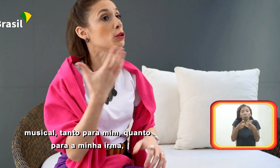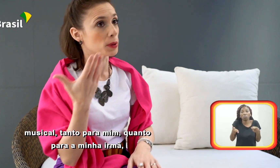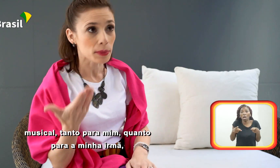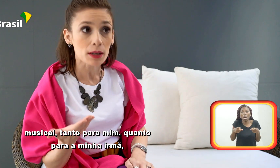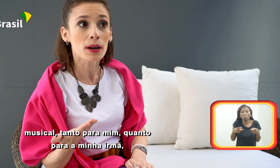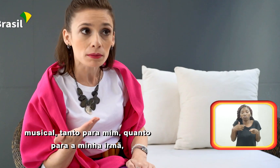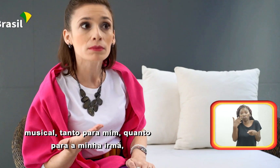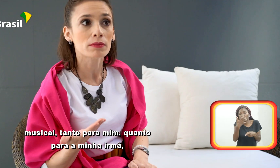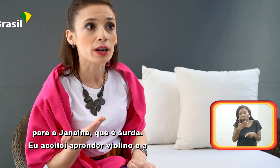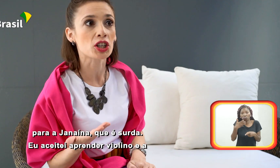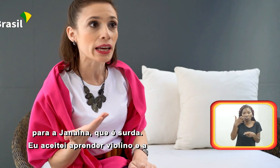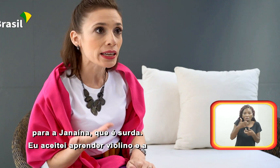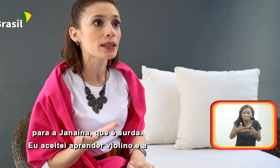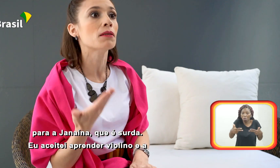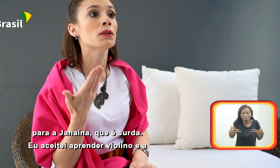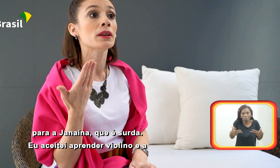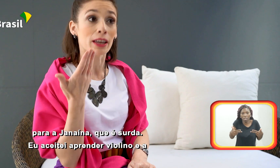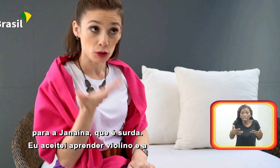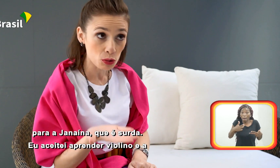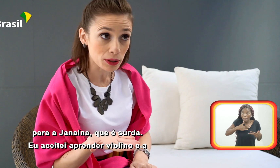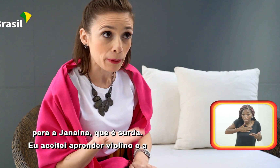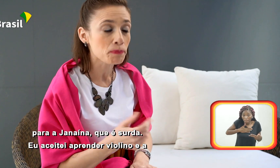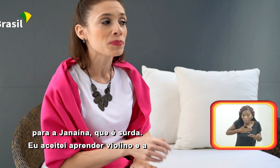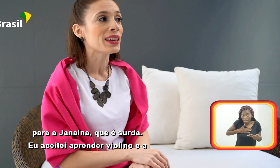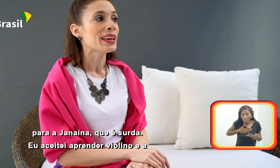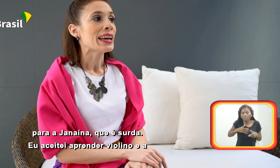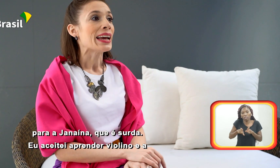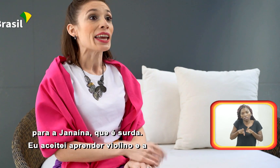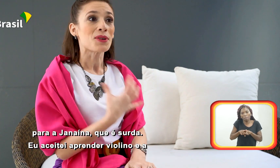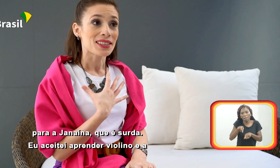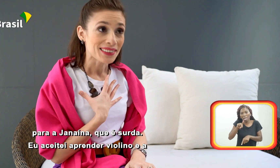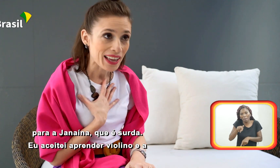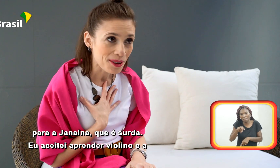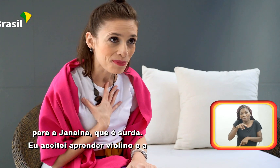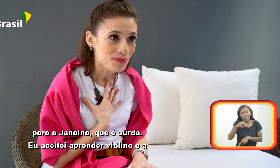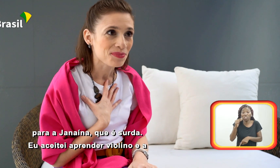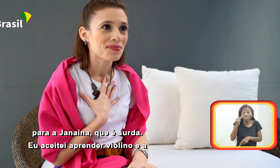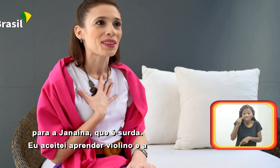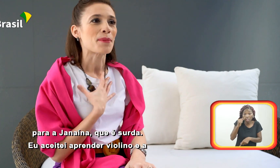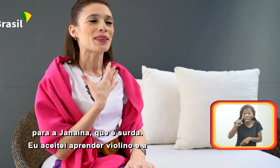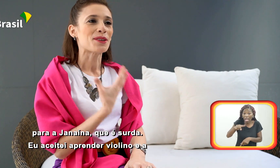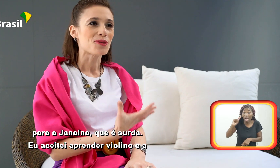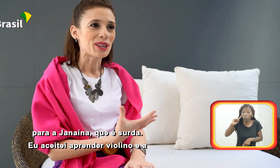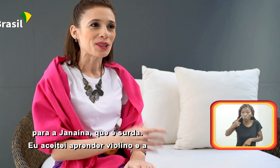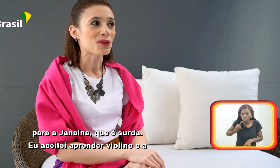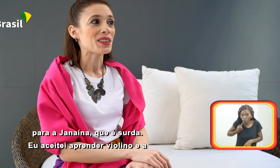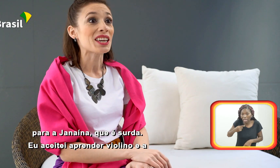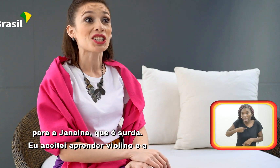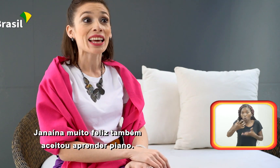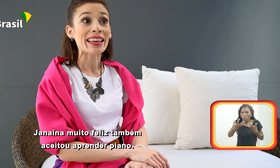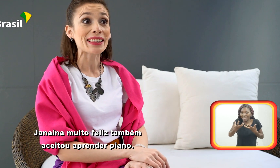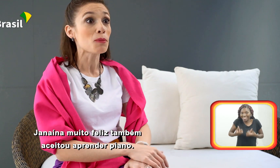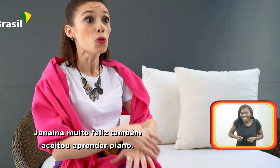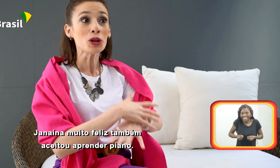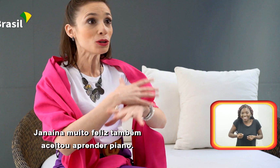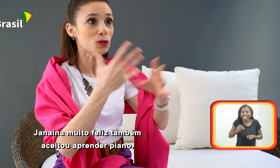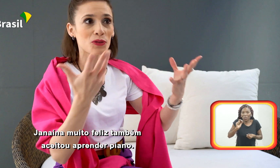para minha irmã, para a Janaína, que é surda. Eu aceitei aprender violino e a Janaína, muito